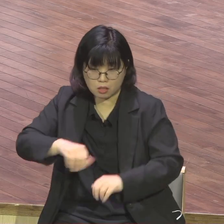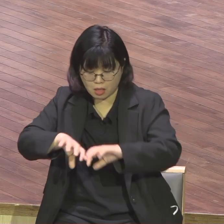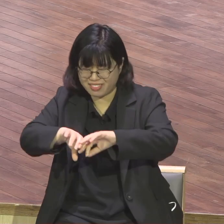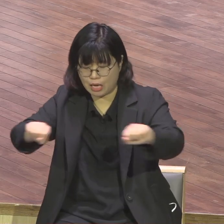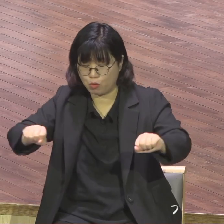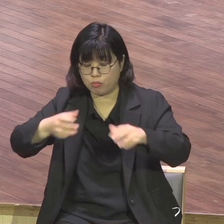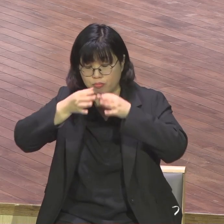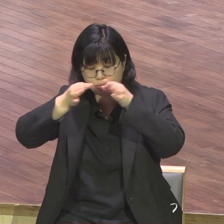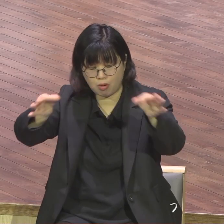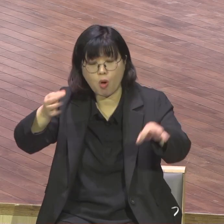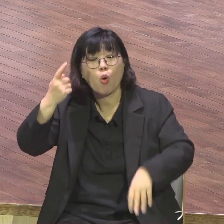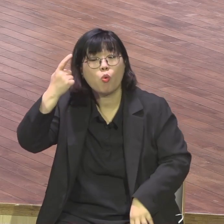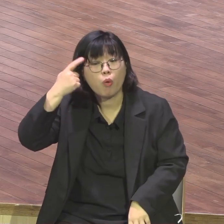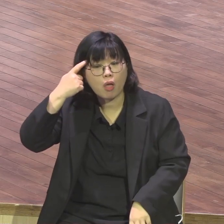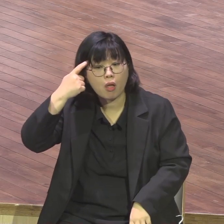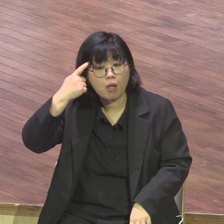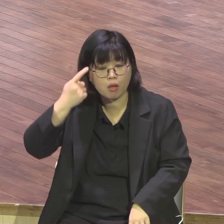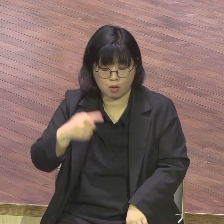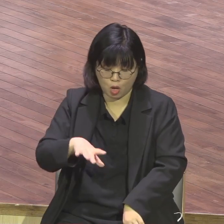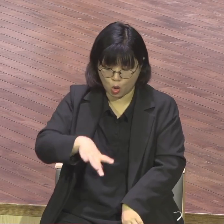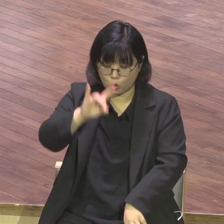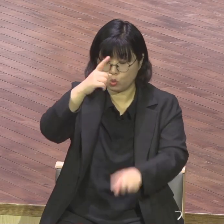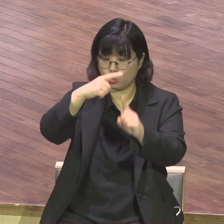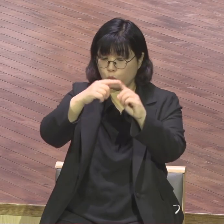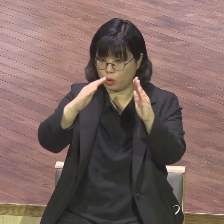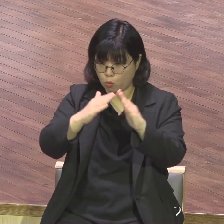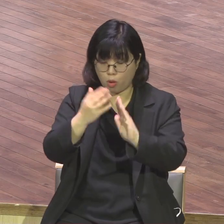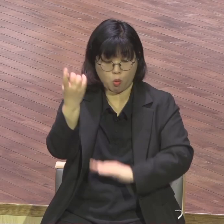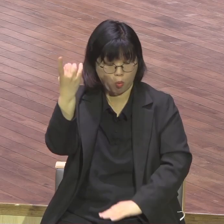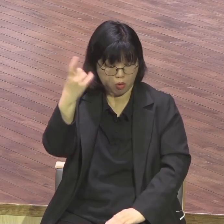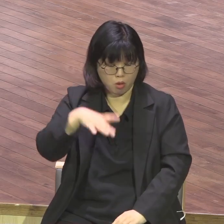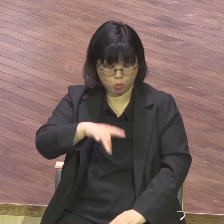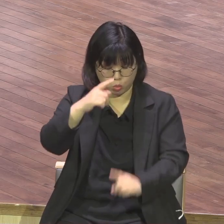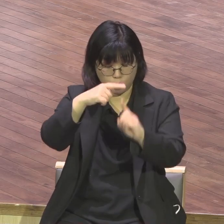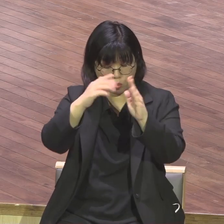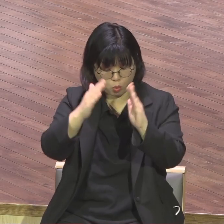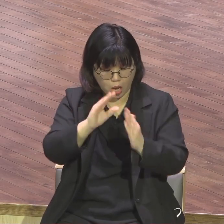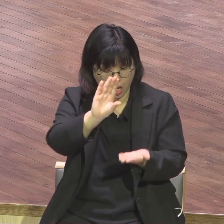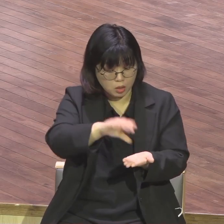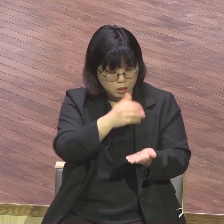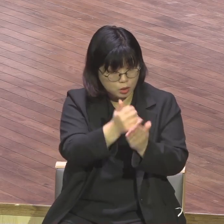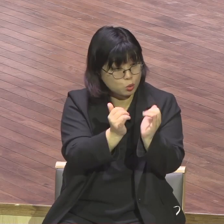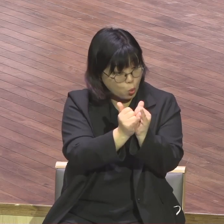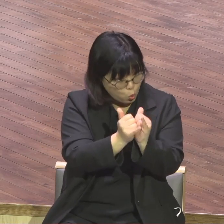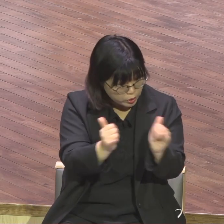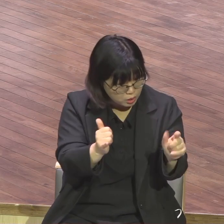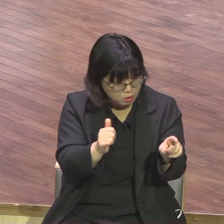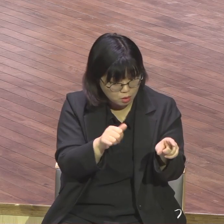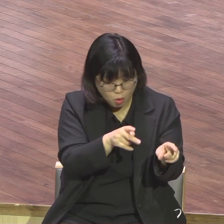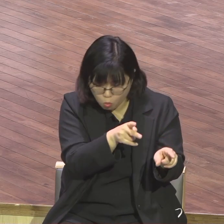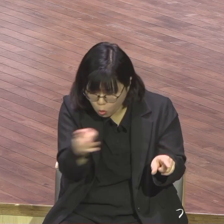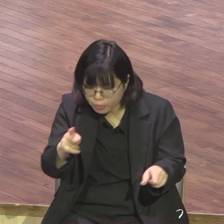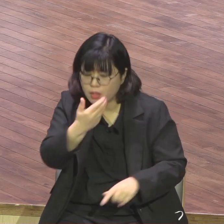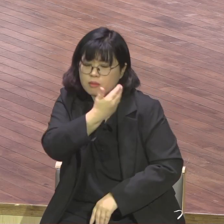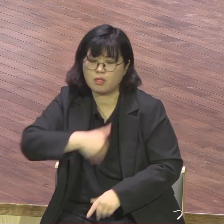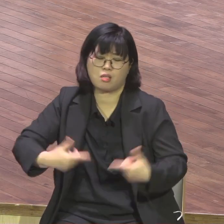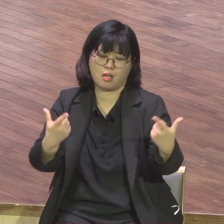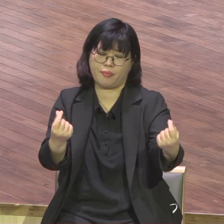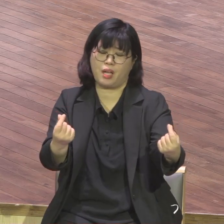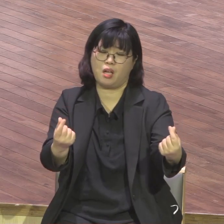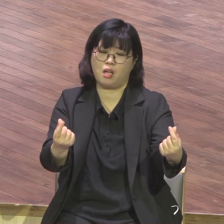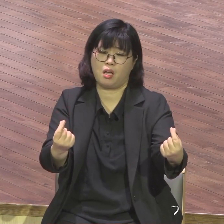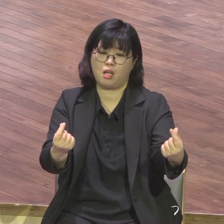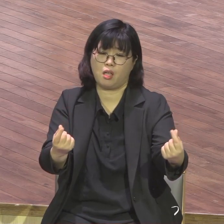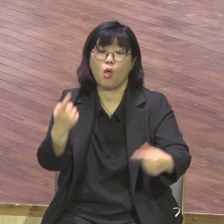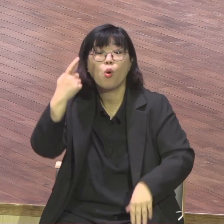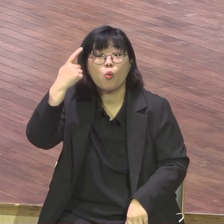초대교회 성도들에게서요, 그리스도인이다, 저 사람 그리스도인이다, 저 사람 예수 믿는다, 저 사람 교회